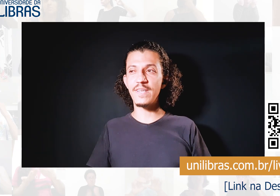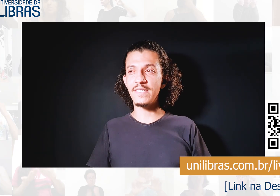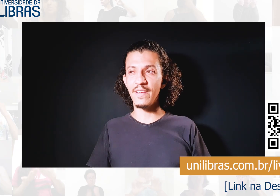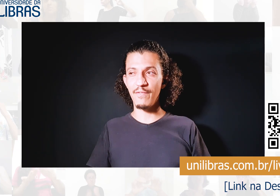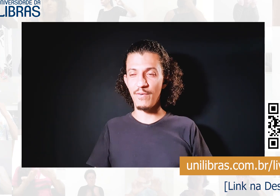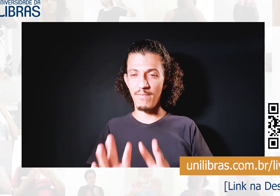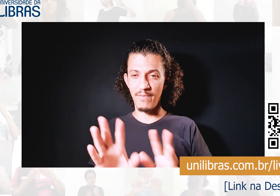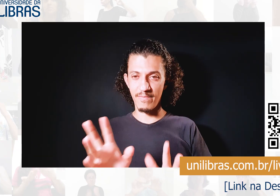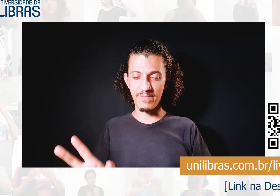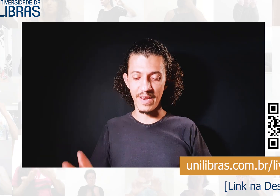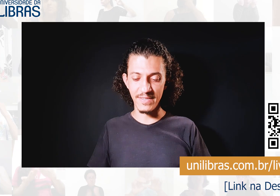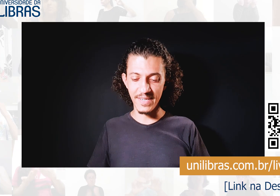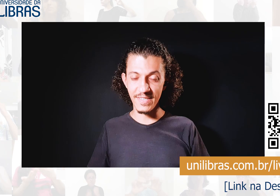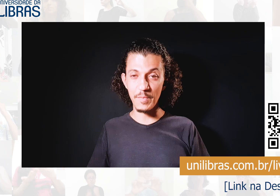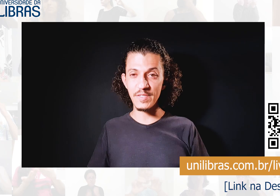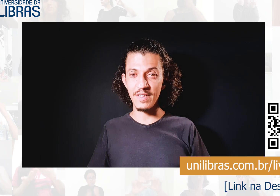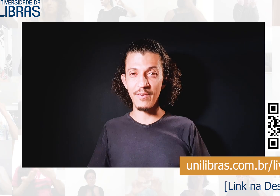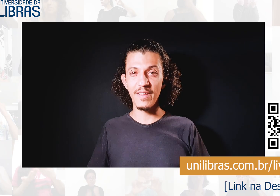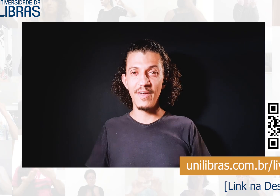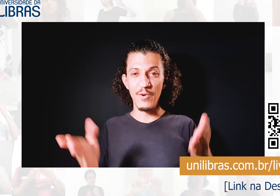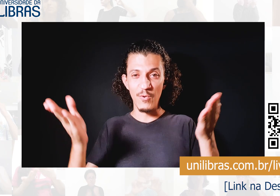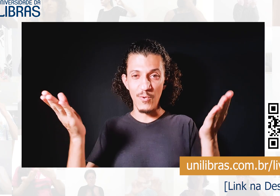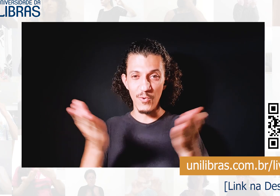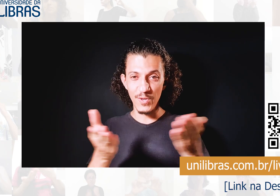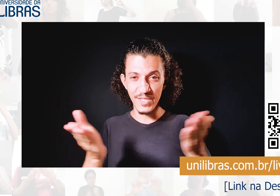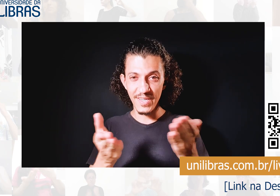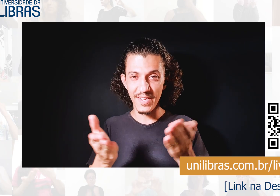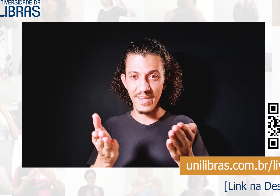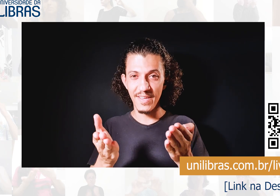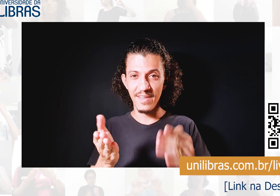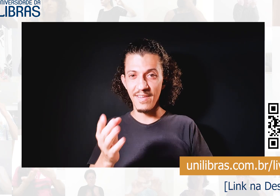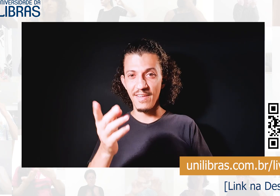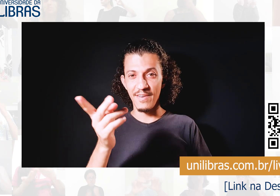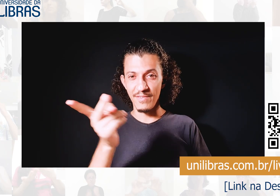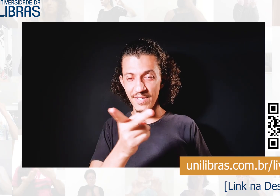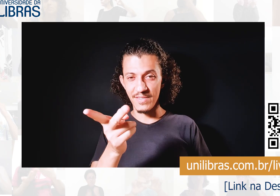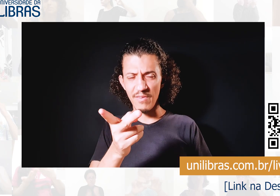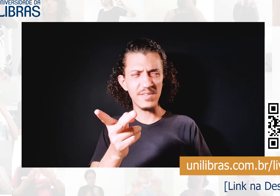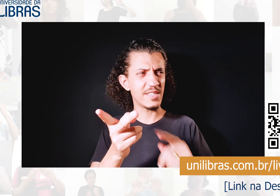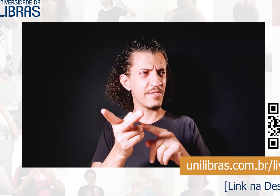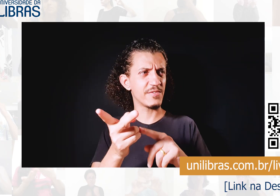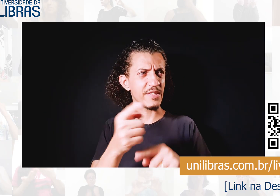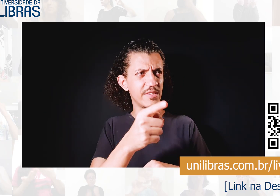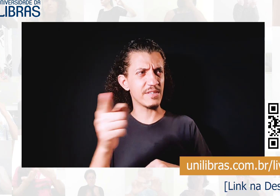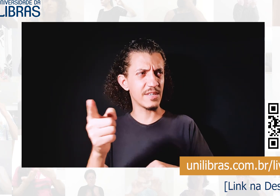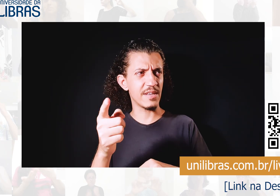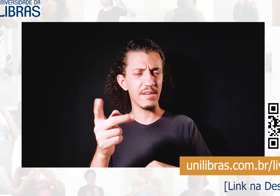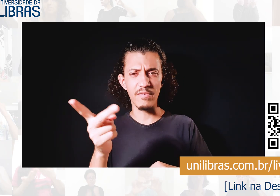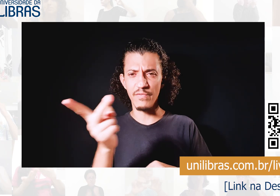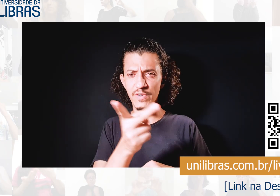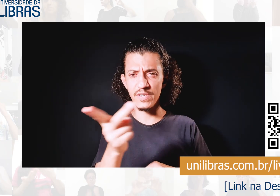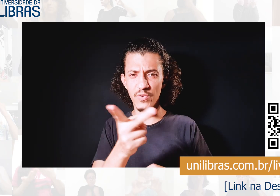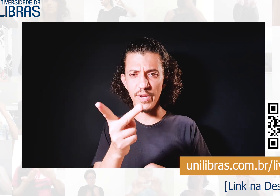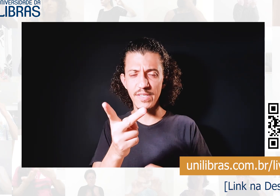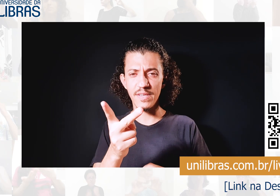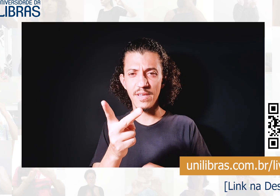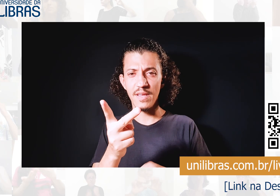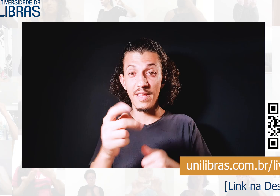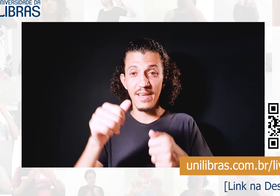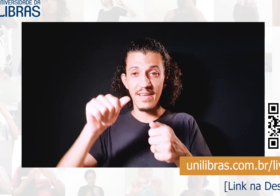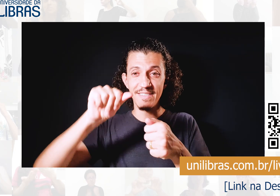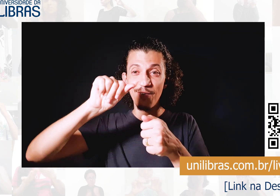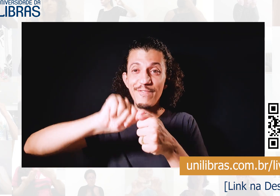Como se fosse assim, vou traduzir aqui sinal por sinal. Hoje, vocês, eu não sei se eu fiz assim ou assim, né? Vocês